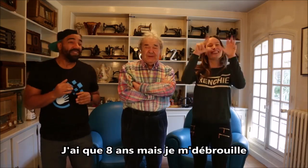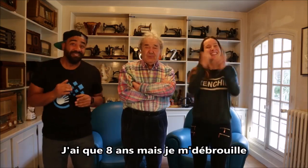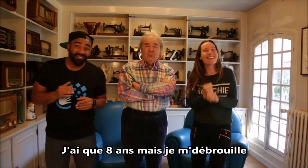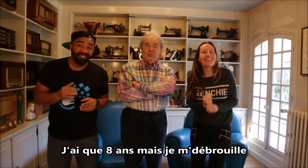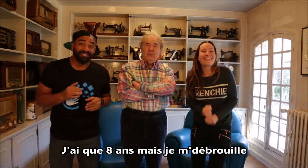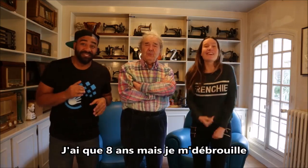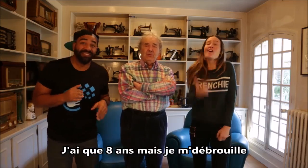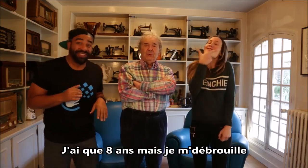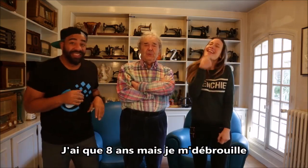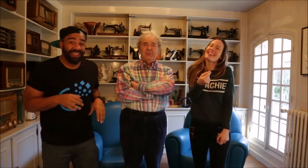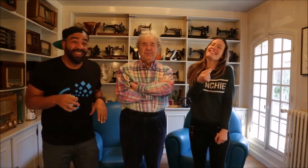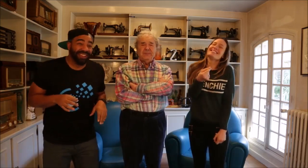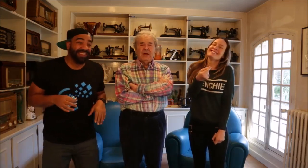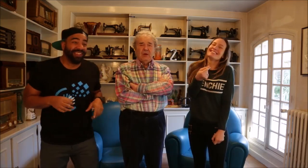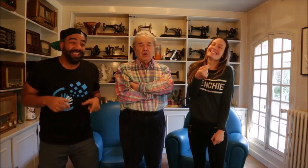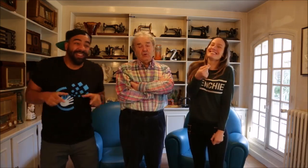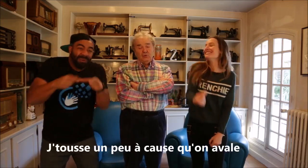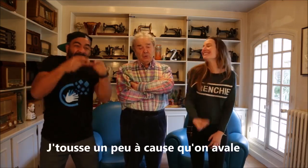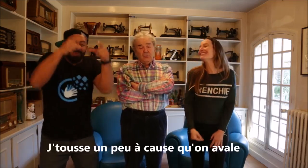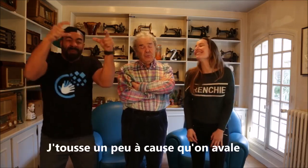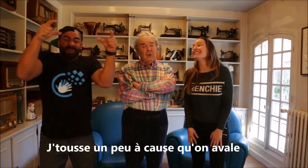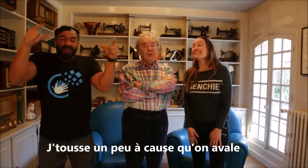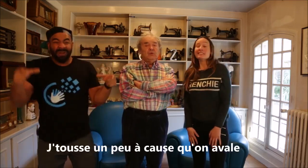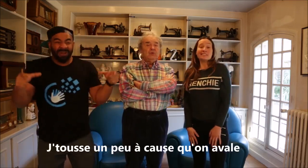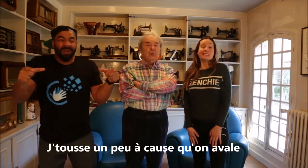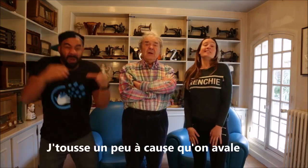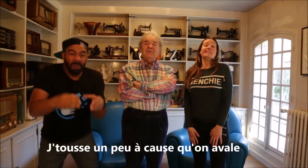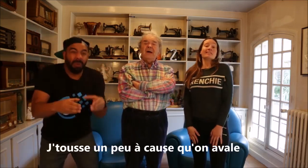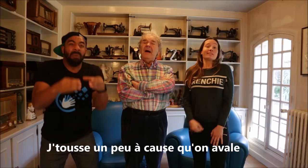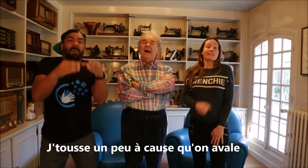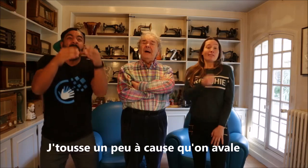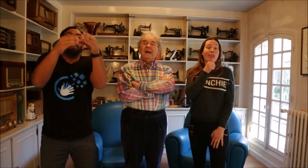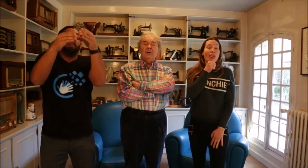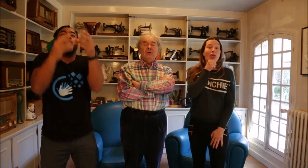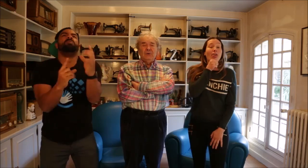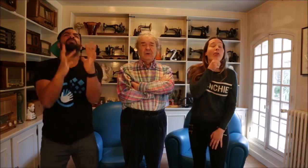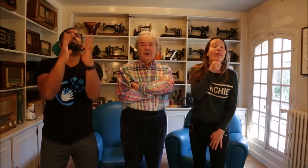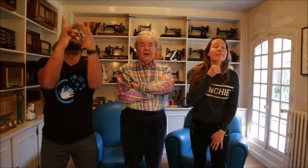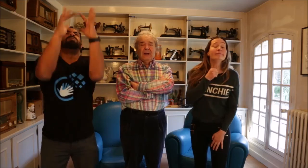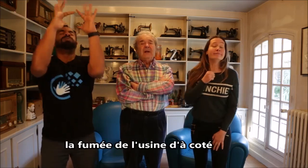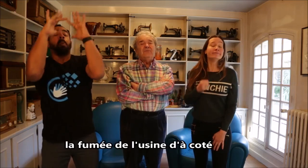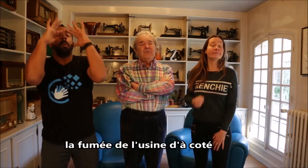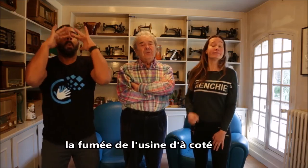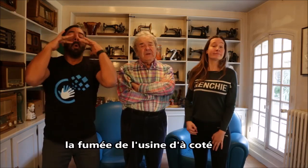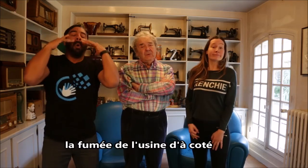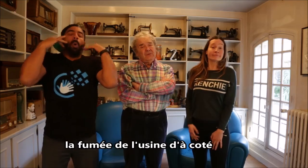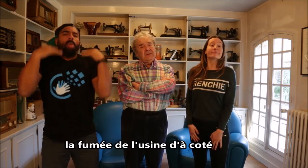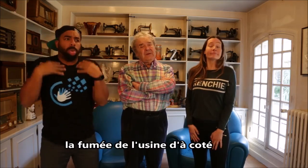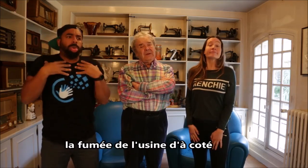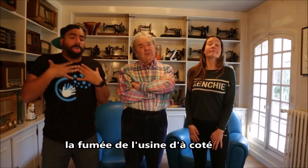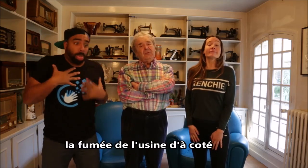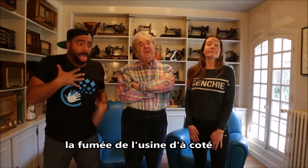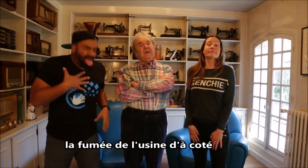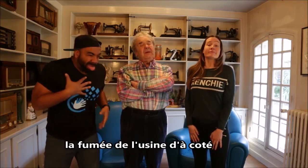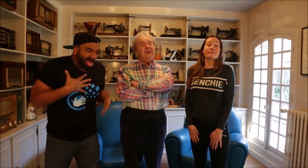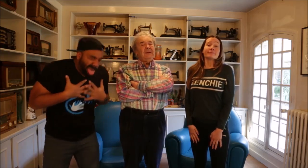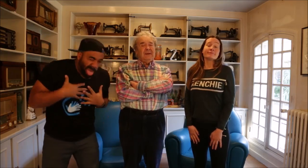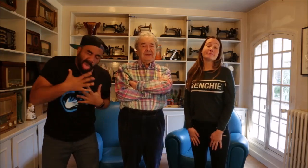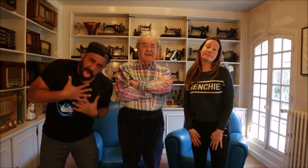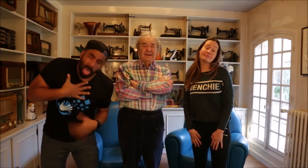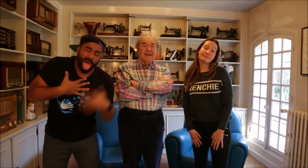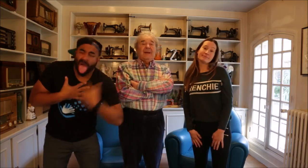mais je débrouille. Je tousse un peu à cause qu'on avale la fumée d'usine d'à